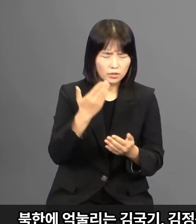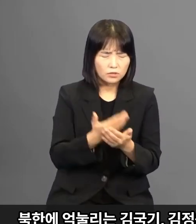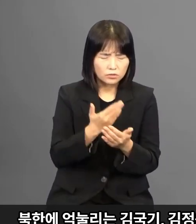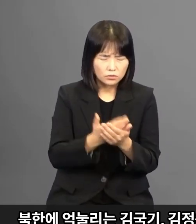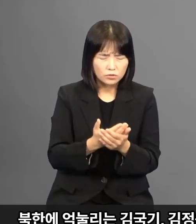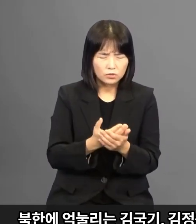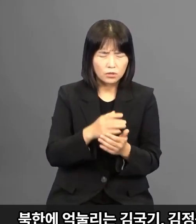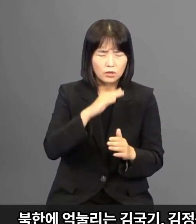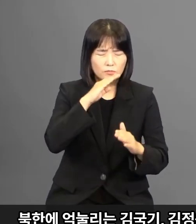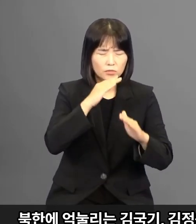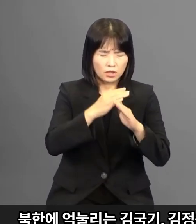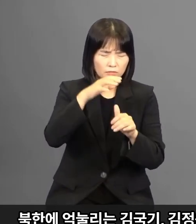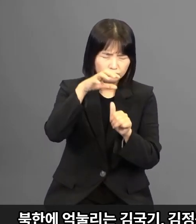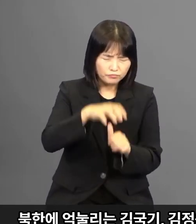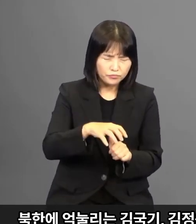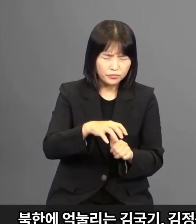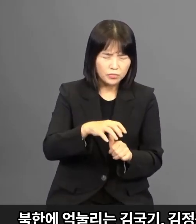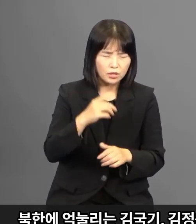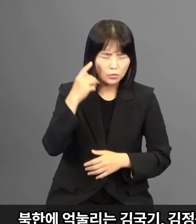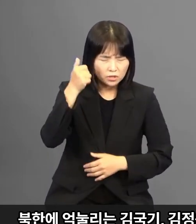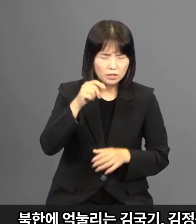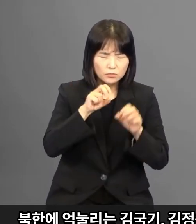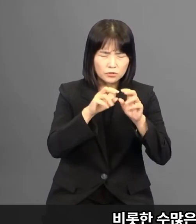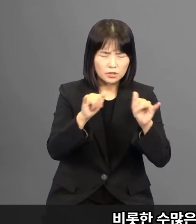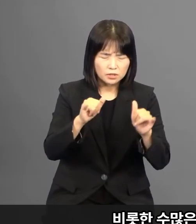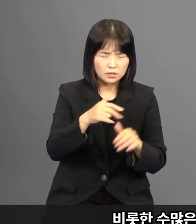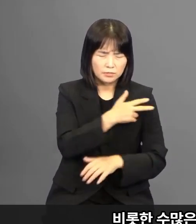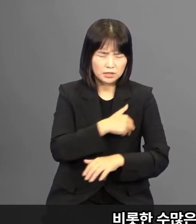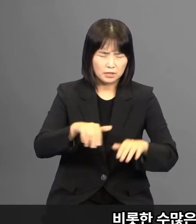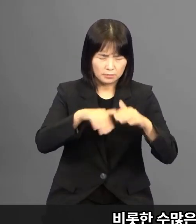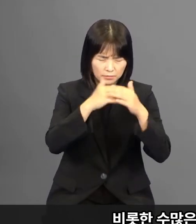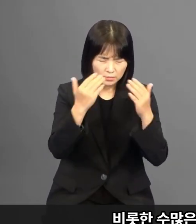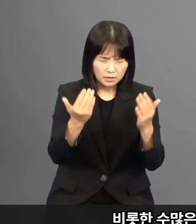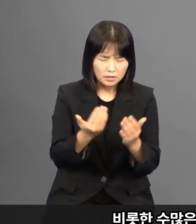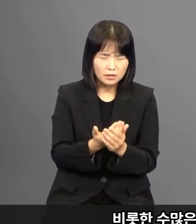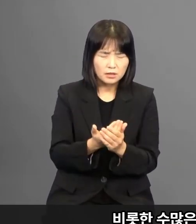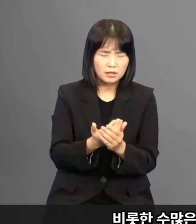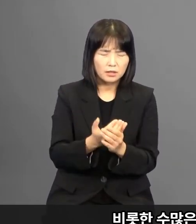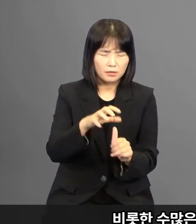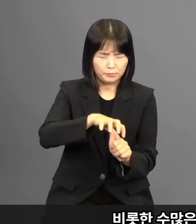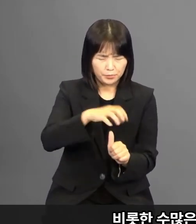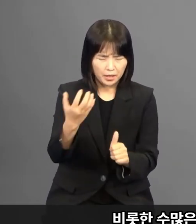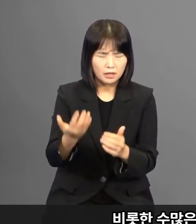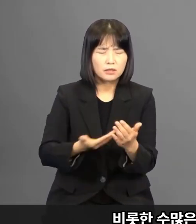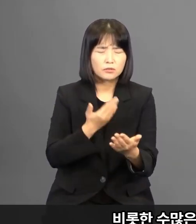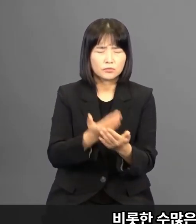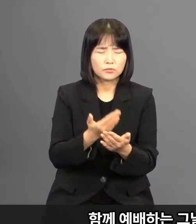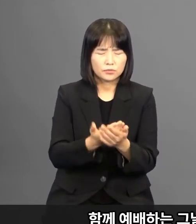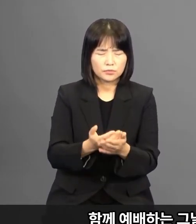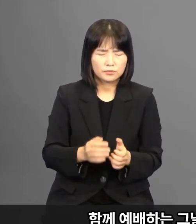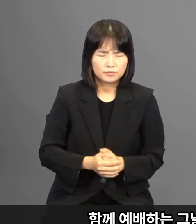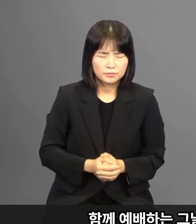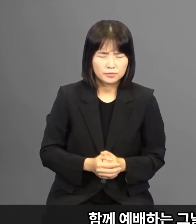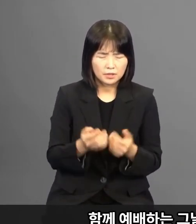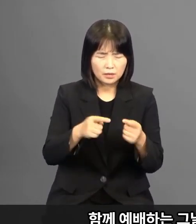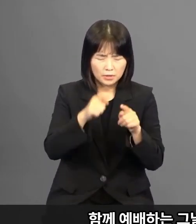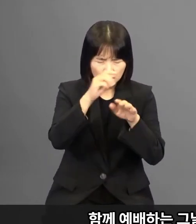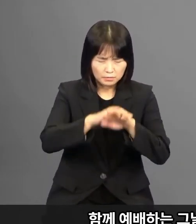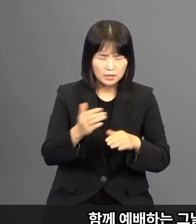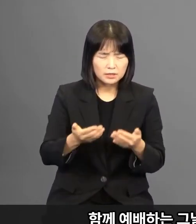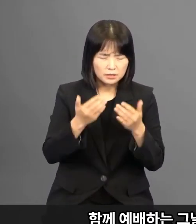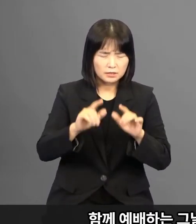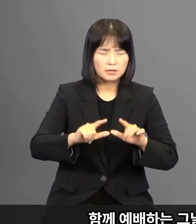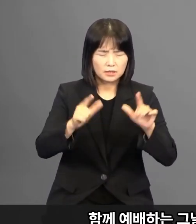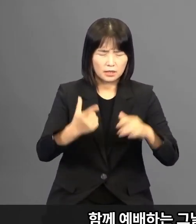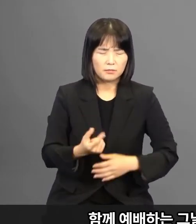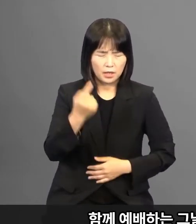김국기 김정은 목사님, 최충길 선교사님, 장문석 집사님 비롯한 수많은 가정들을 풀어 주시옵소서. 함께 예배하는 그날이 속히